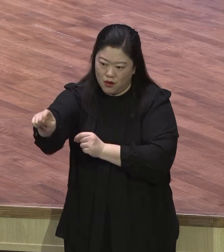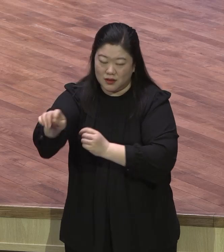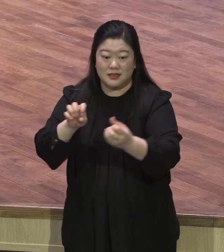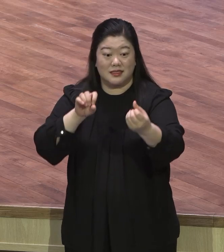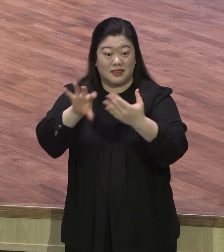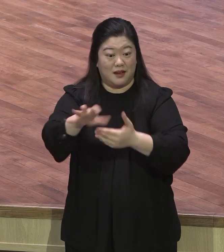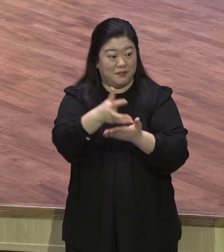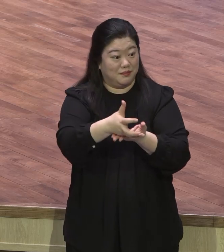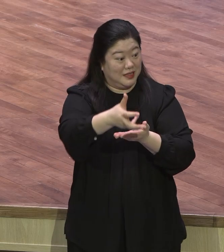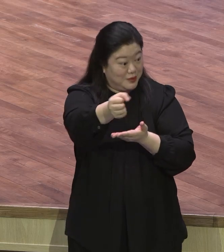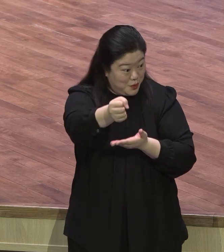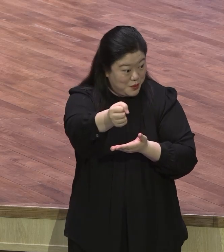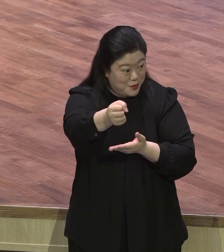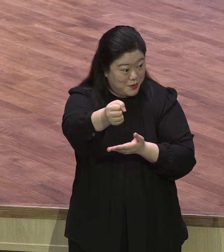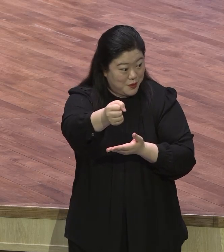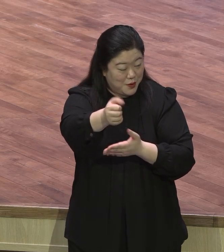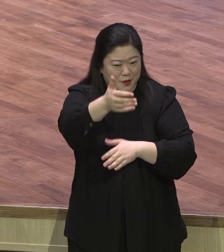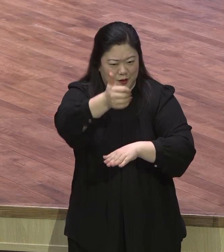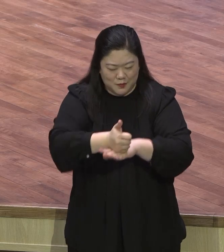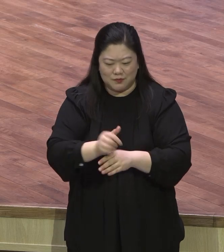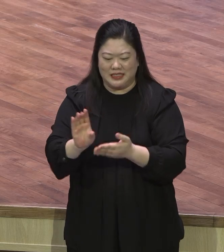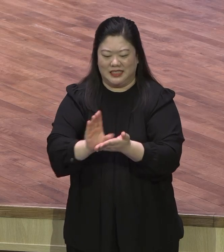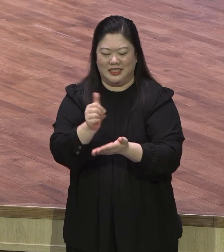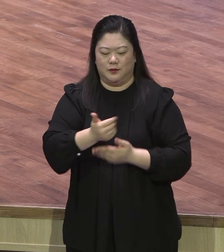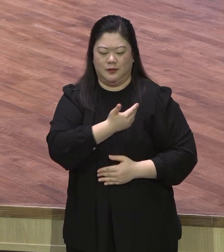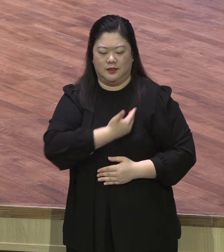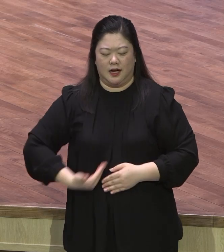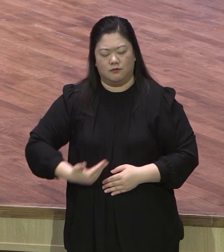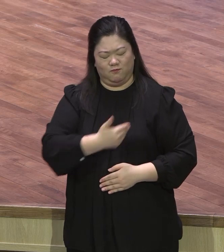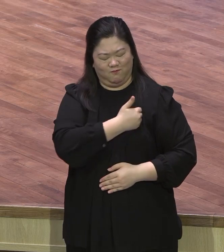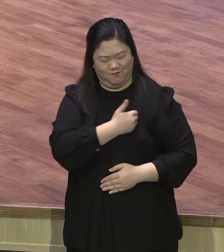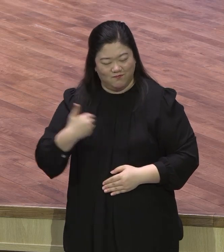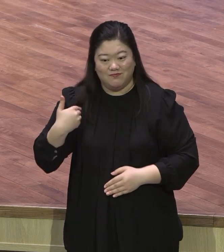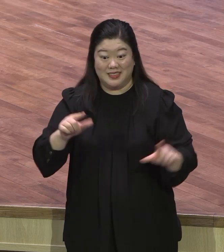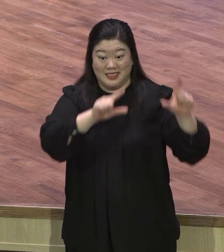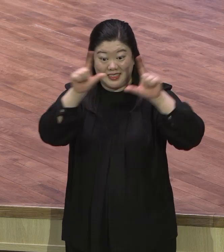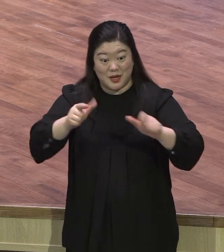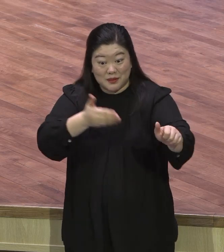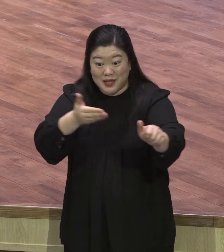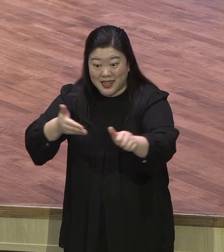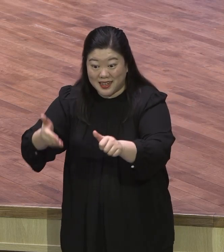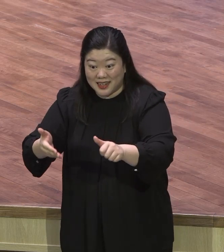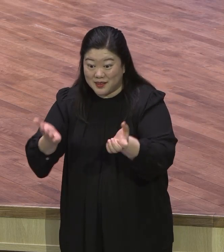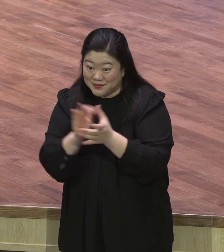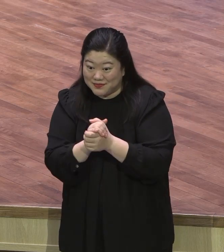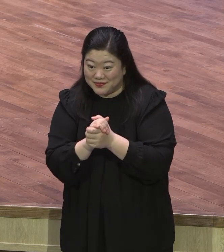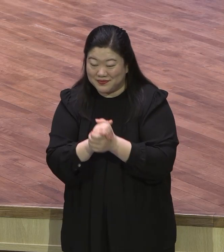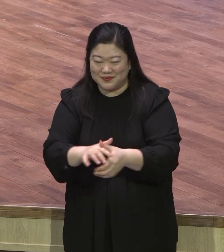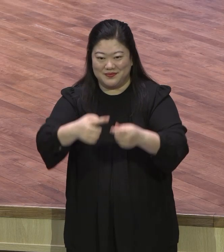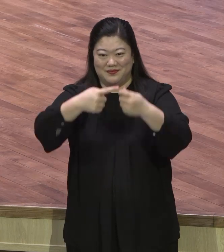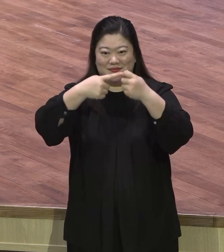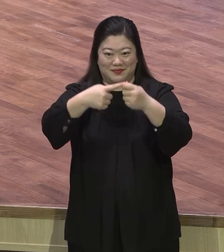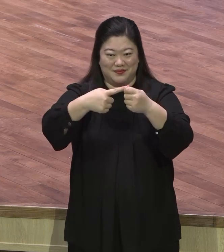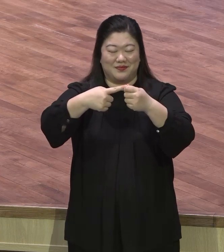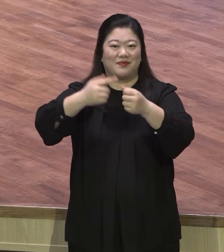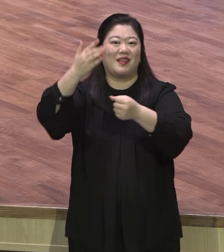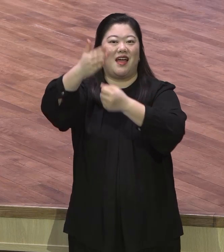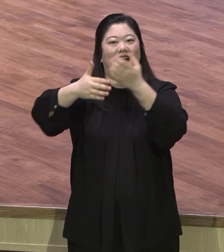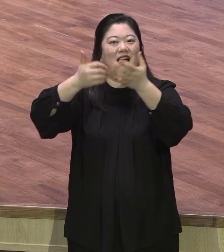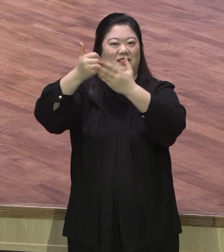체험하면서 당당히 신앙생활을 하시기를 정으로 축복합니다. 그럼 첫째로 하나님의 나라입니다.